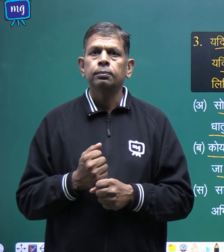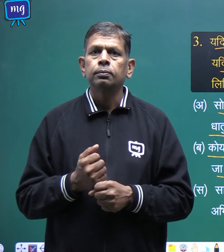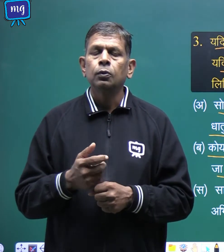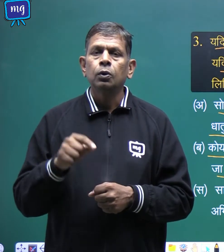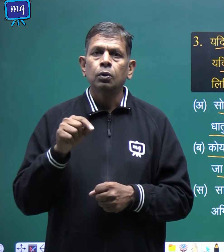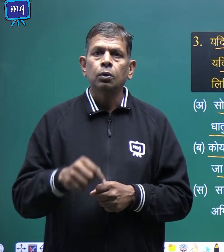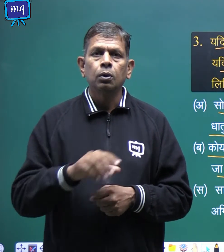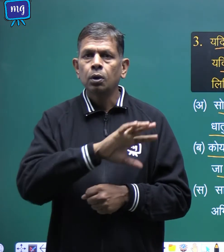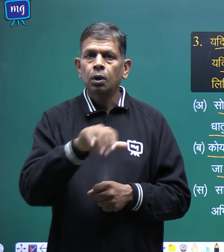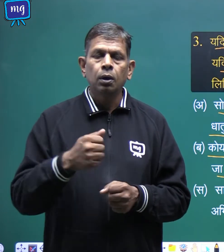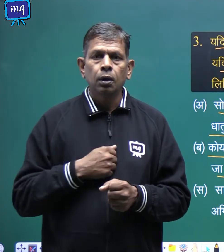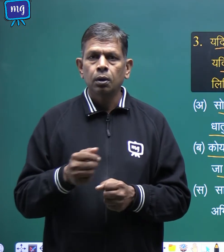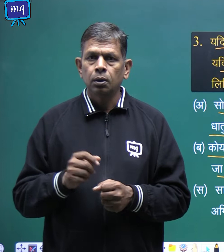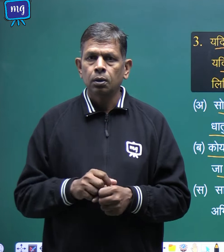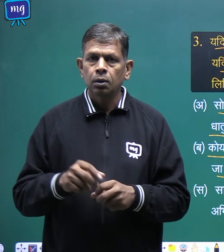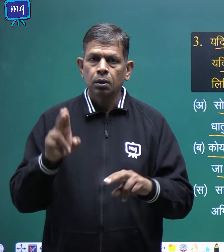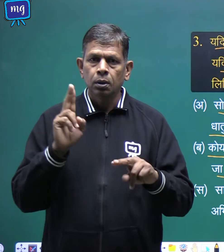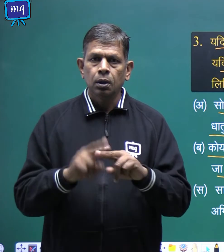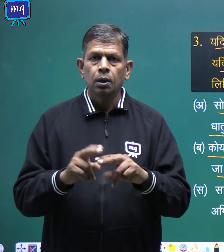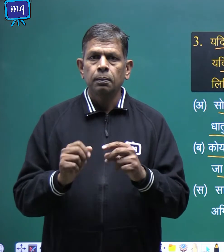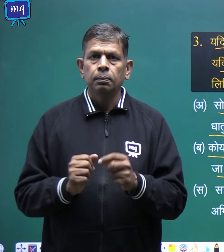तो हम यहाँ लिखेंगे एफ।